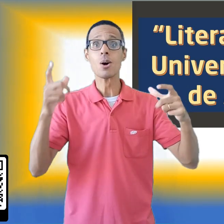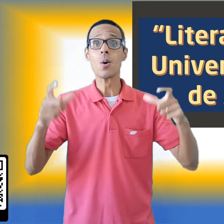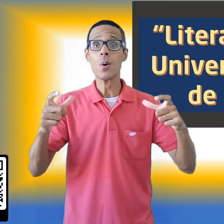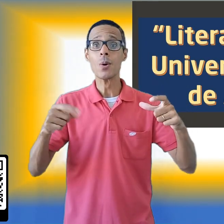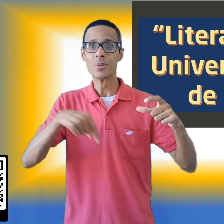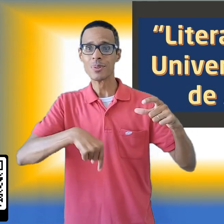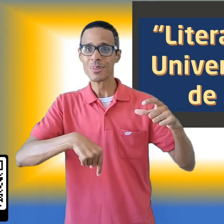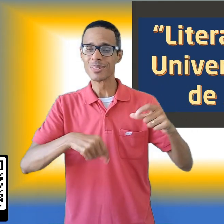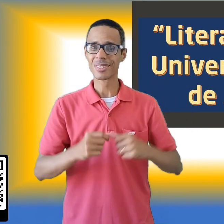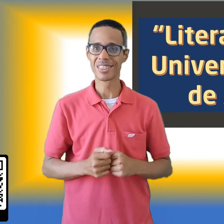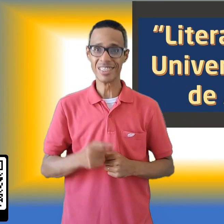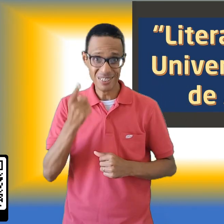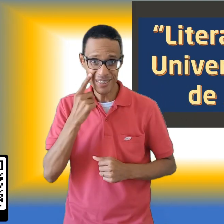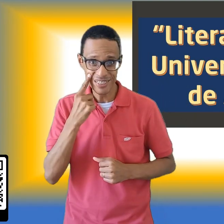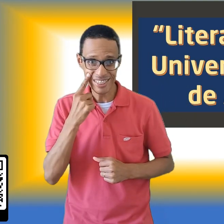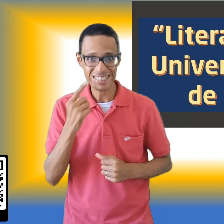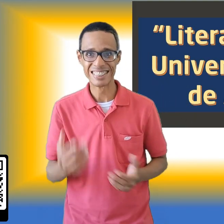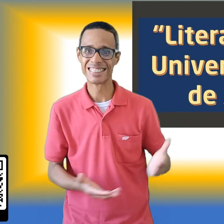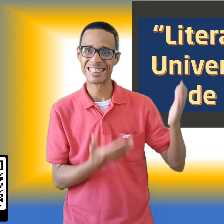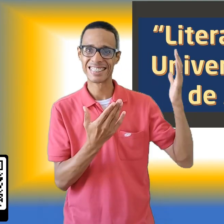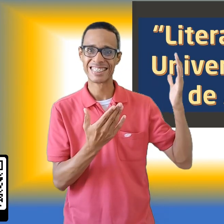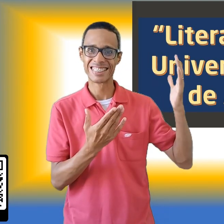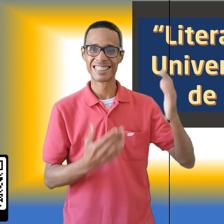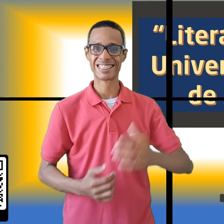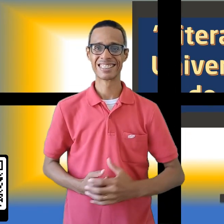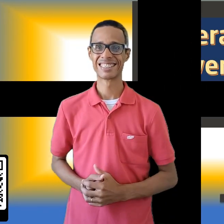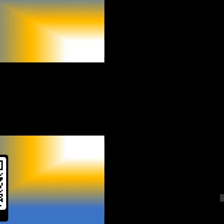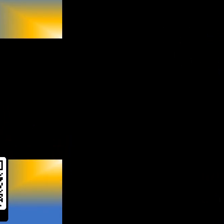conferir? Veja aí comigo!